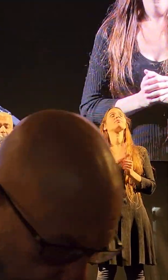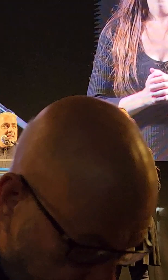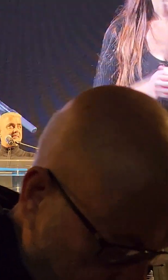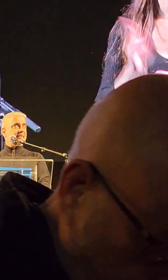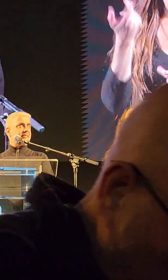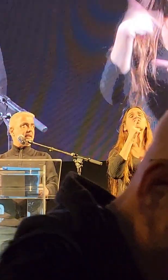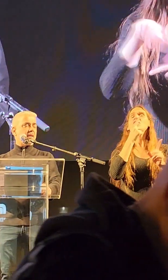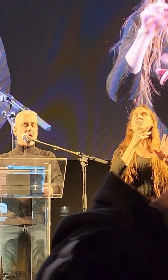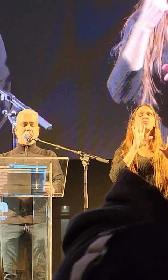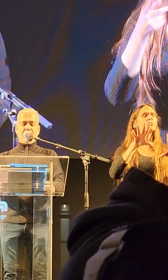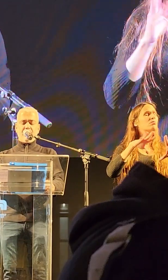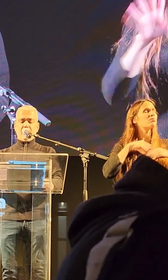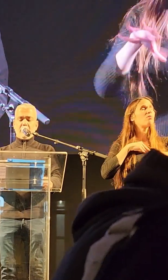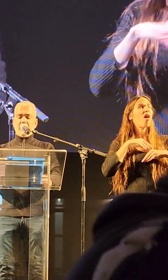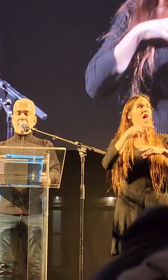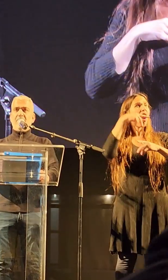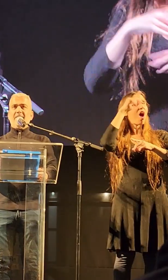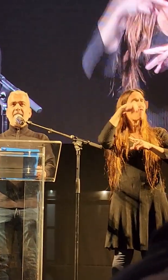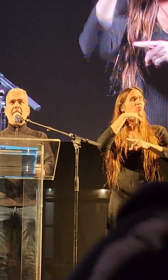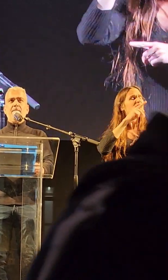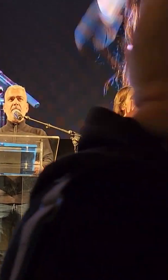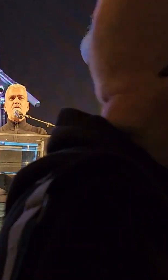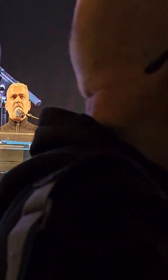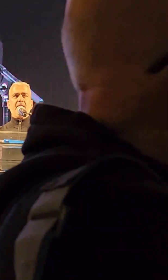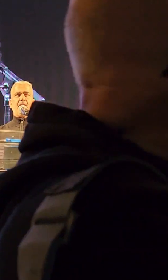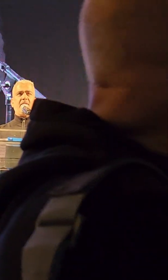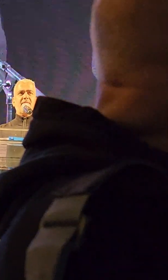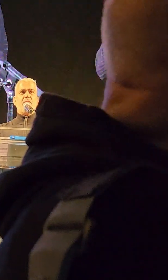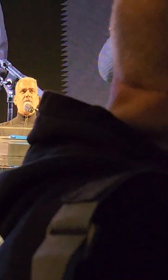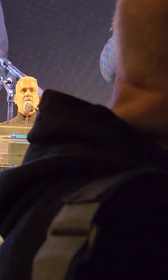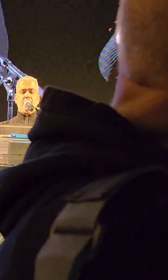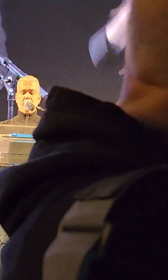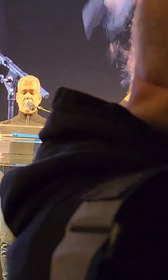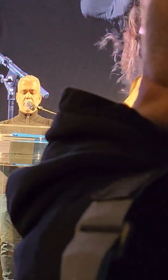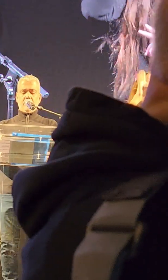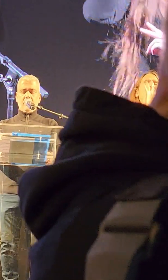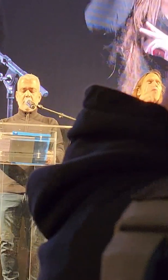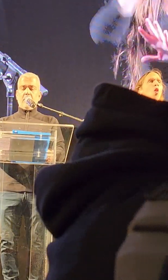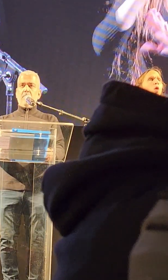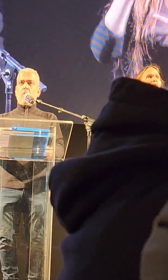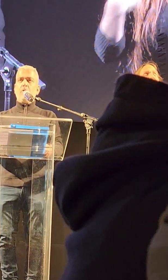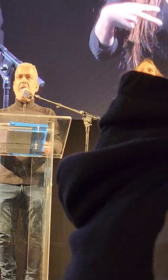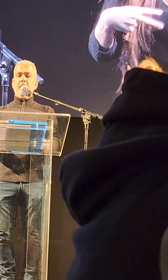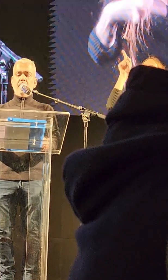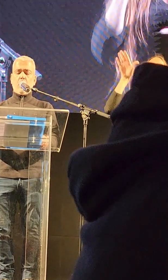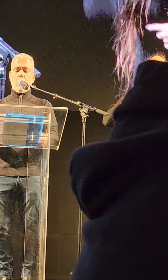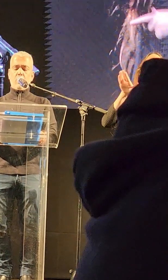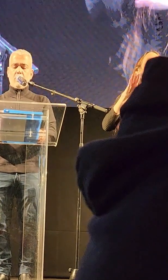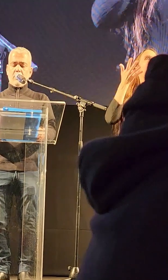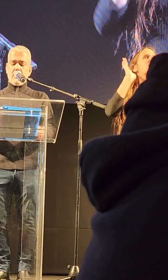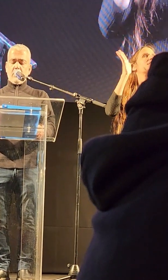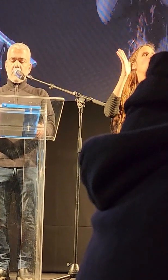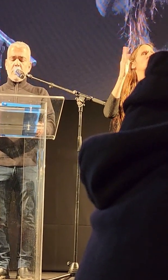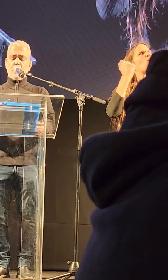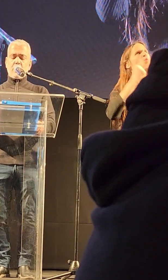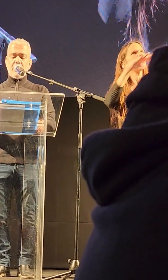שמסתערים בלי להסס אל הקרב. ואתם, שאלת האסון, מחוקקים